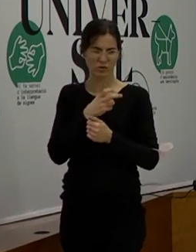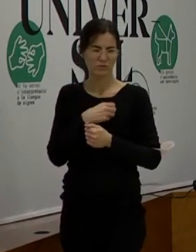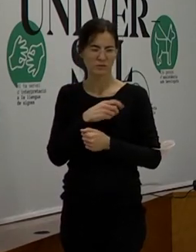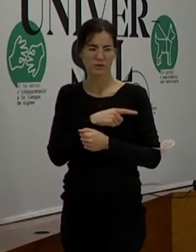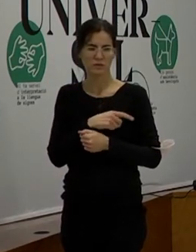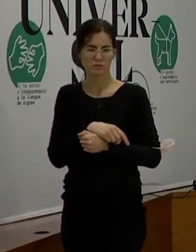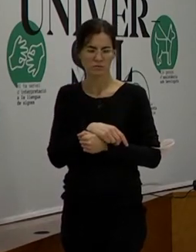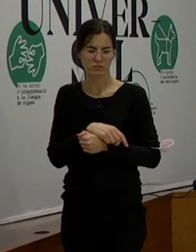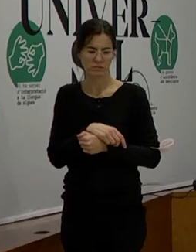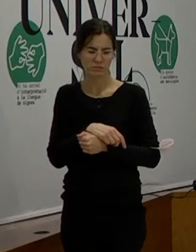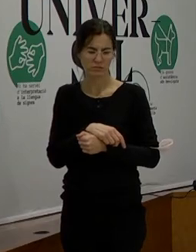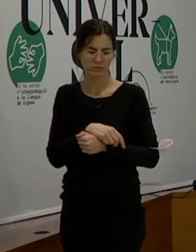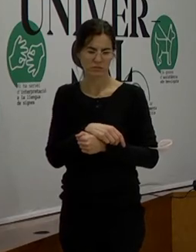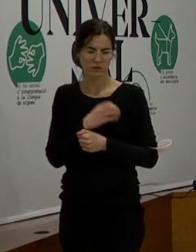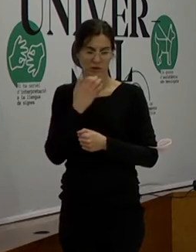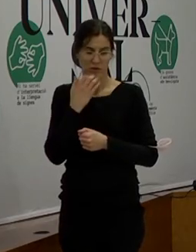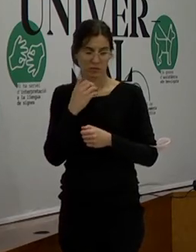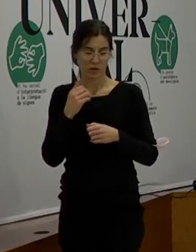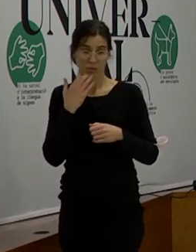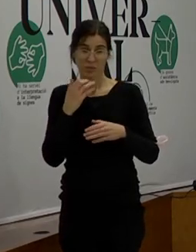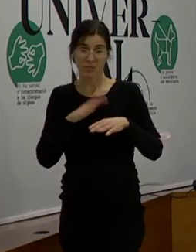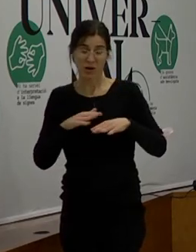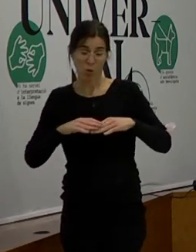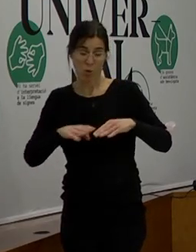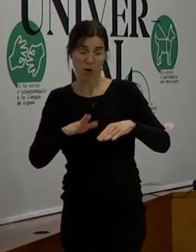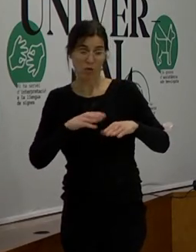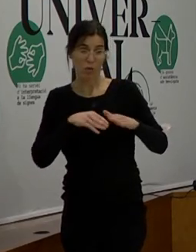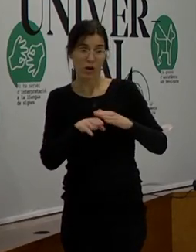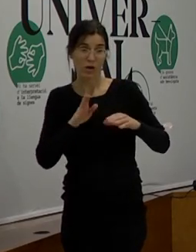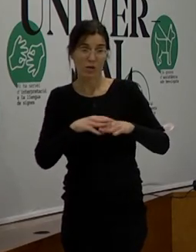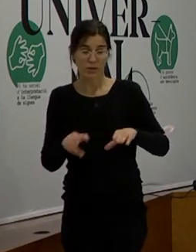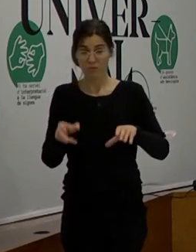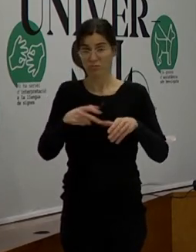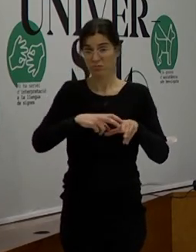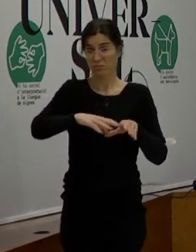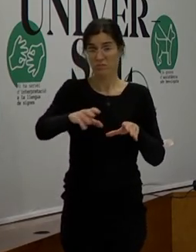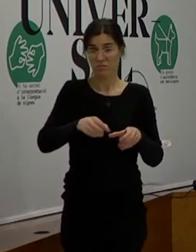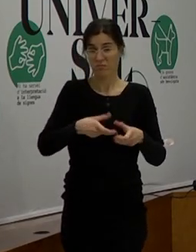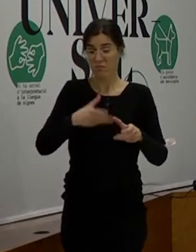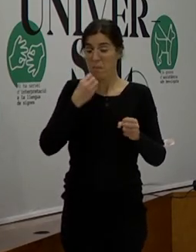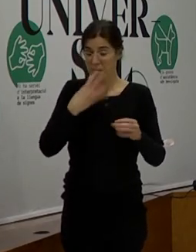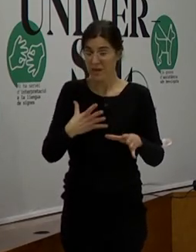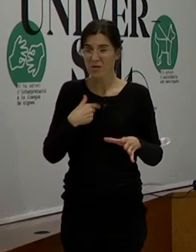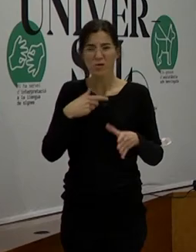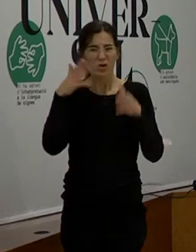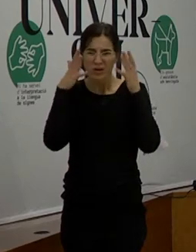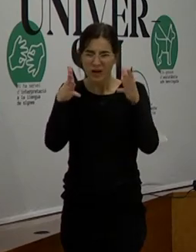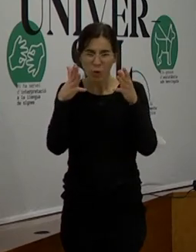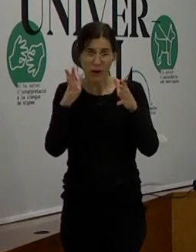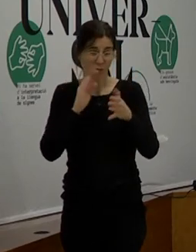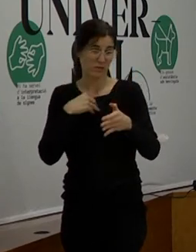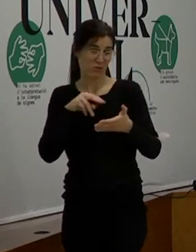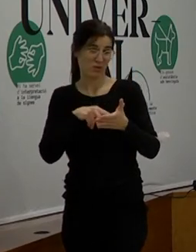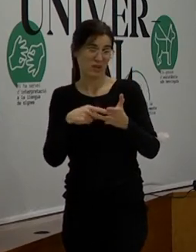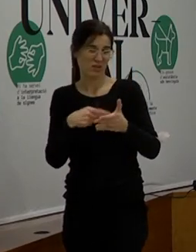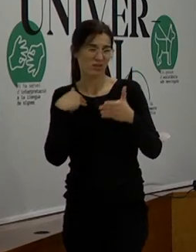aquesta. Claro, a mi que em facin un gual per pujar a la vorera, home, està molt bé, no? Però jo lo recomano als